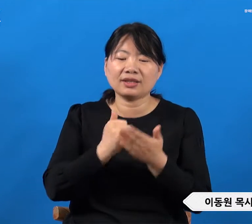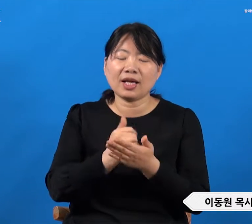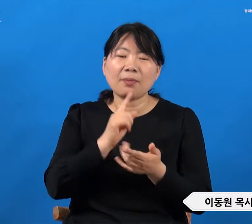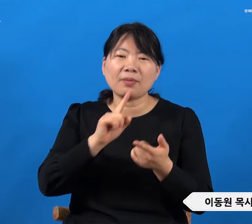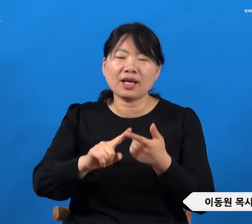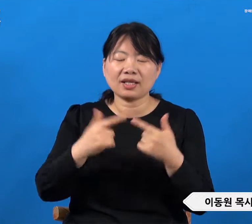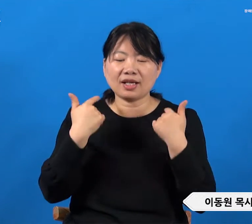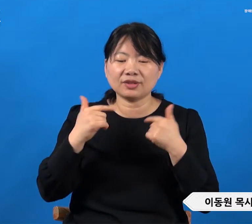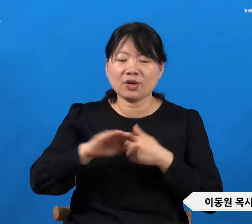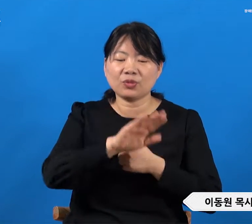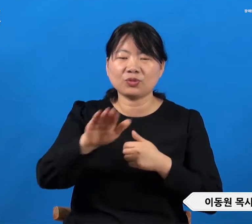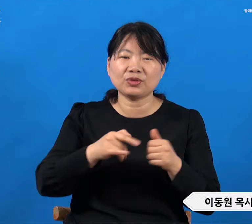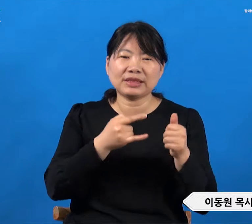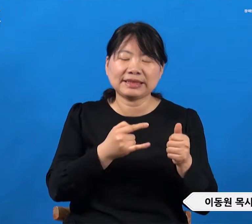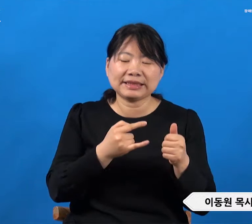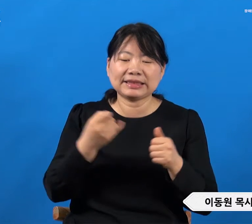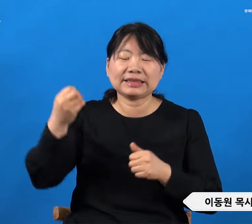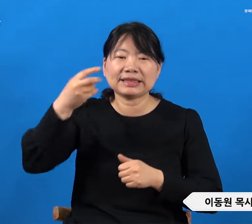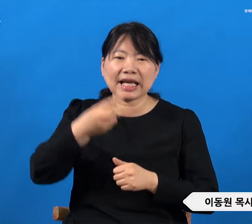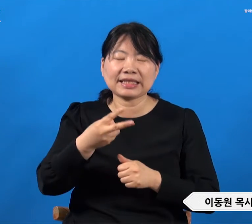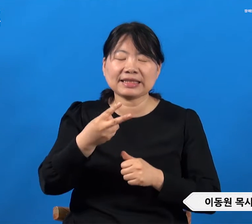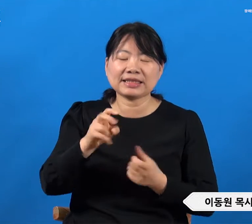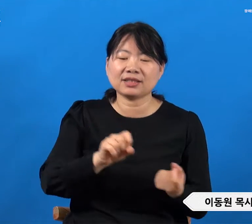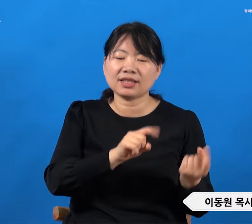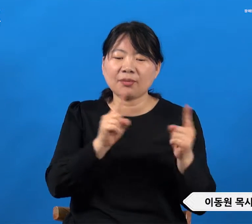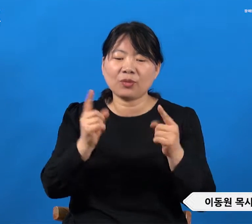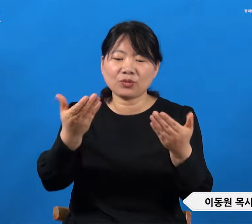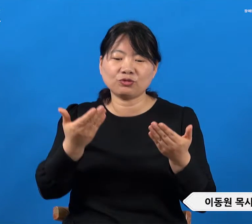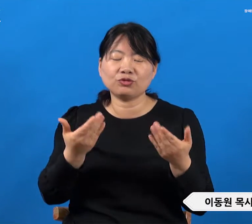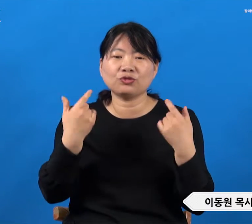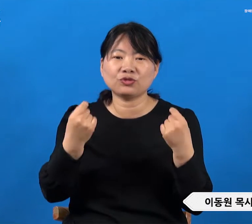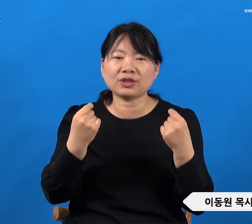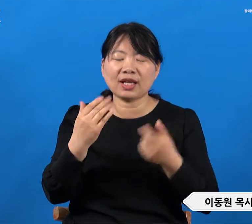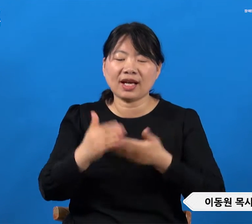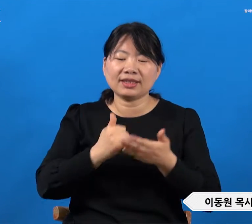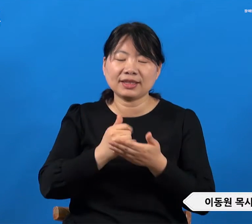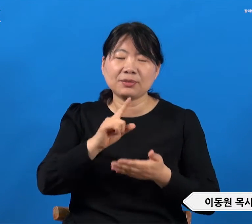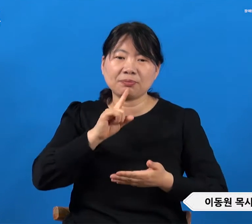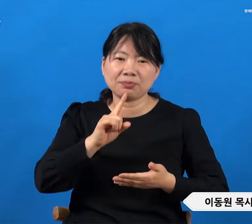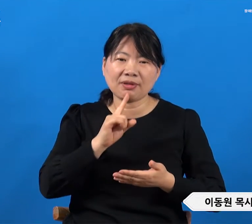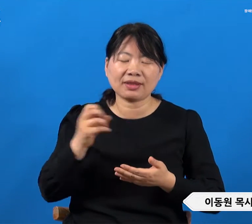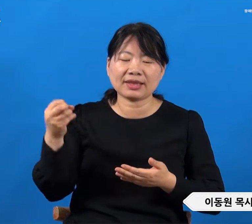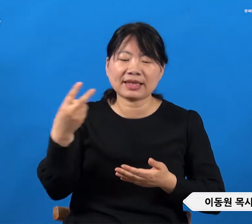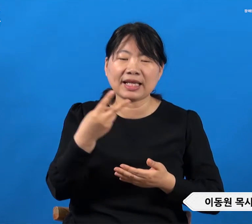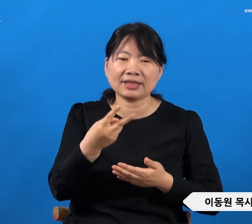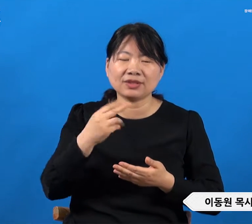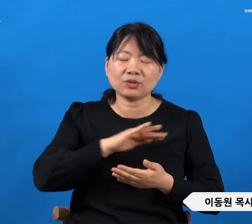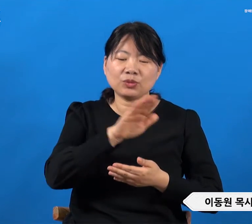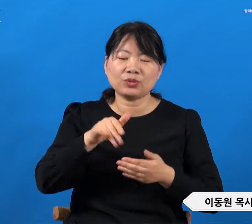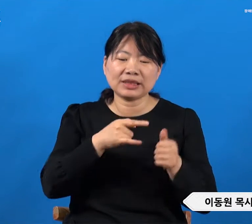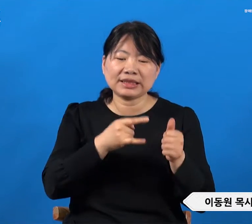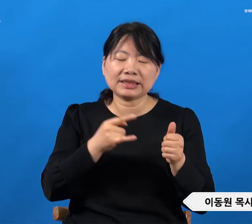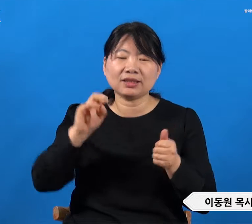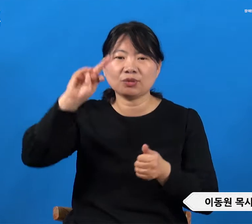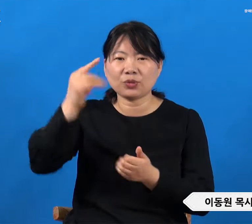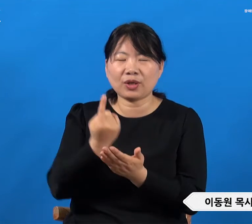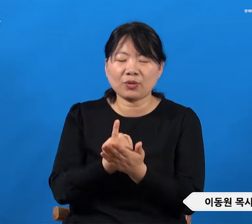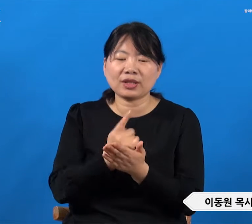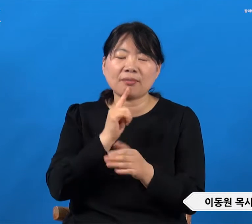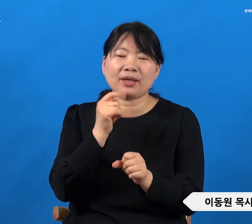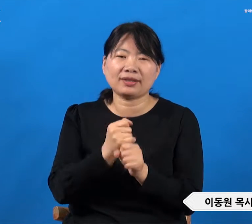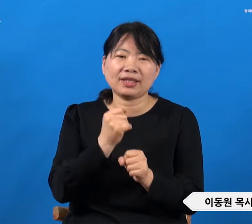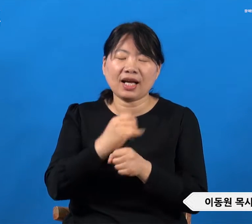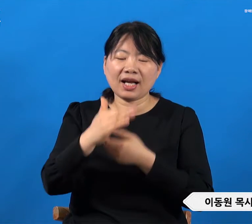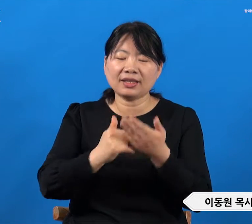하나님의 말씀은 언제나 우리를 다시 일으킵니다. 하나님의 말씀은 다시 우리를 돌이키게